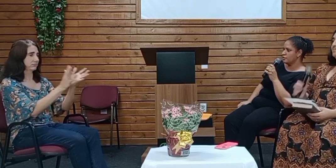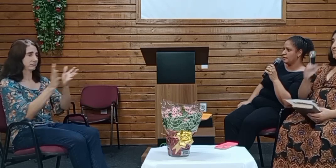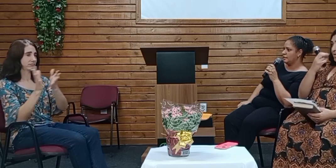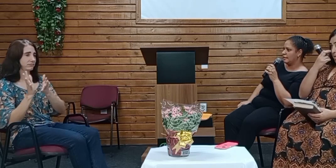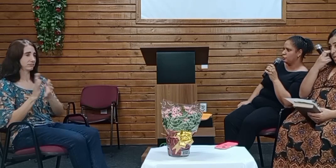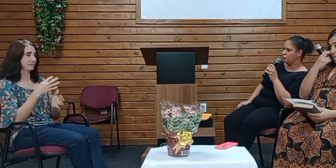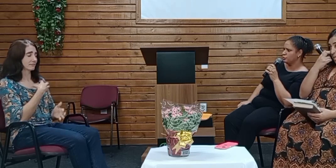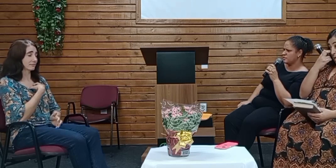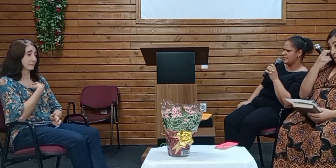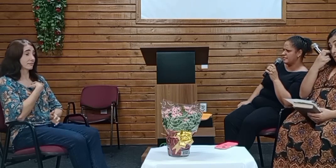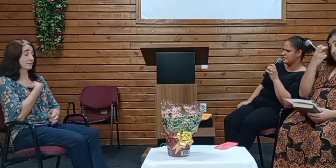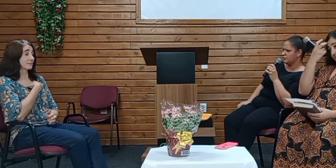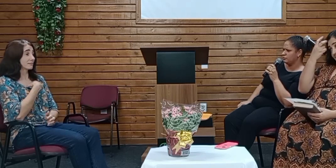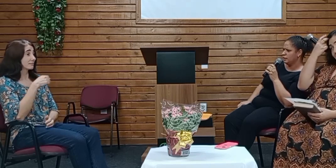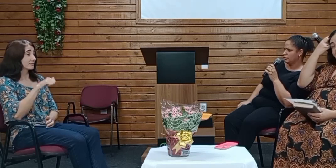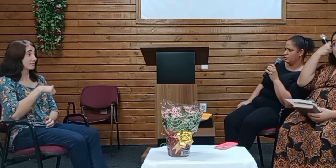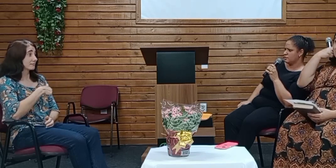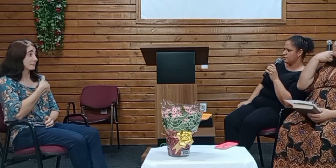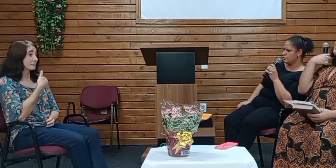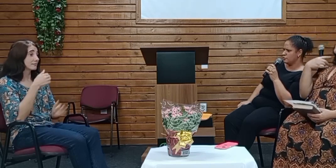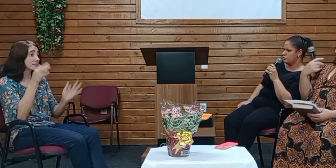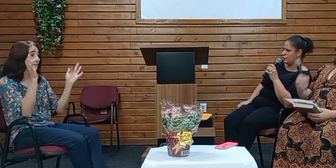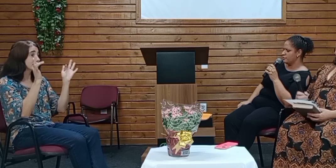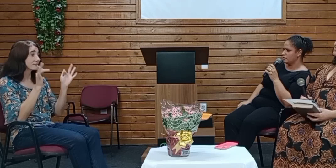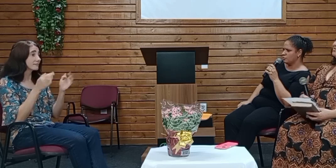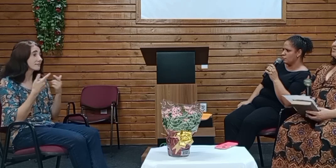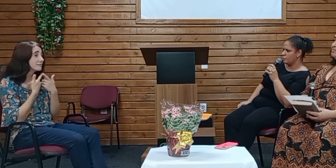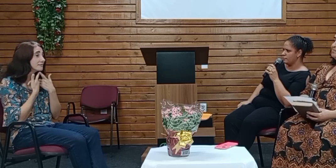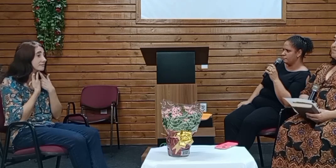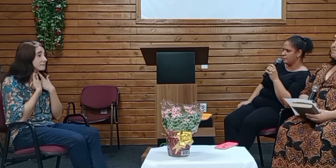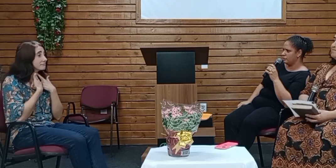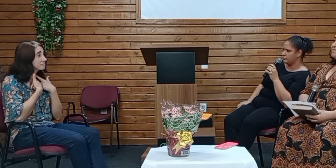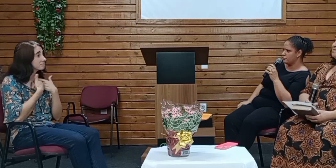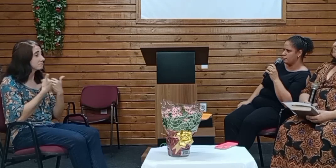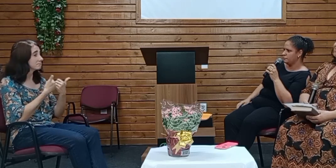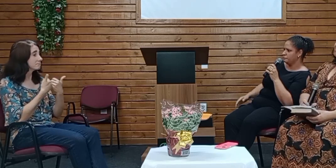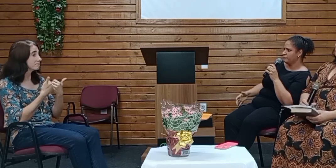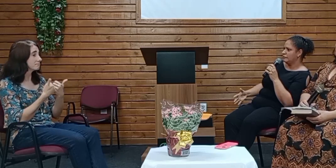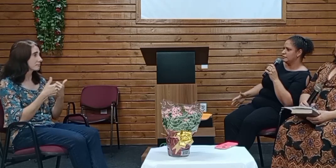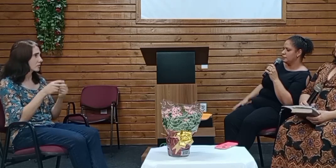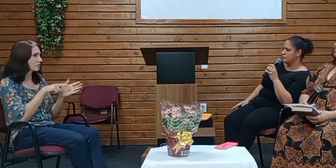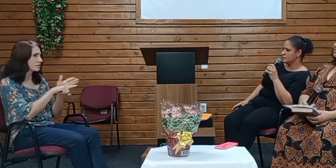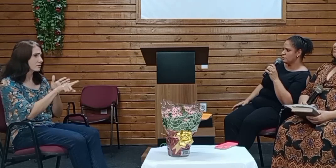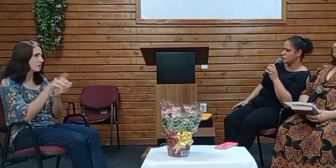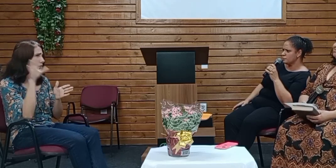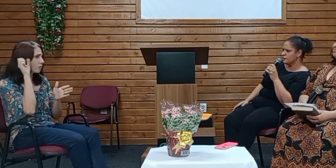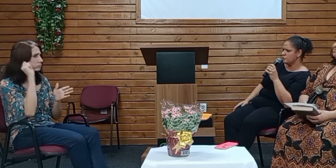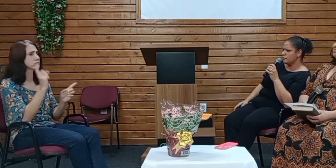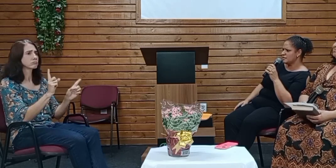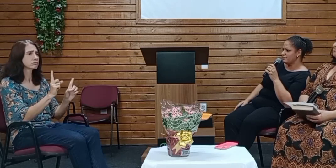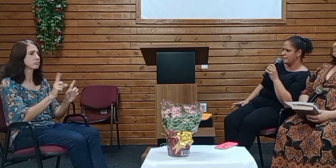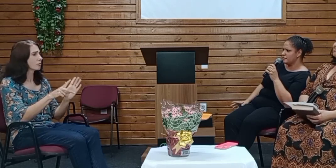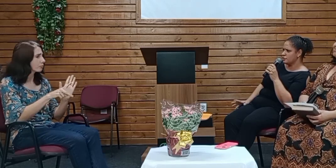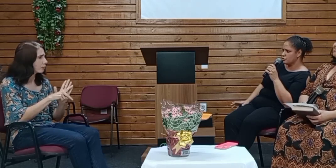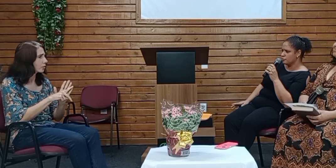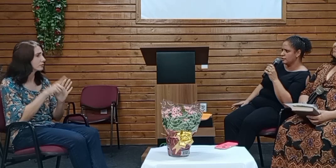eu cheguei lá, todo mundo sinalizando, nossa, eu senti uma coisa tão boa, minha autoestima deu assim uma subida, eu comecei